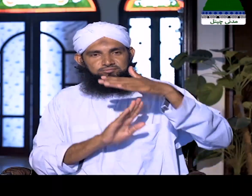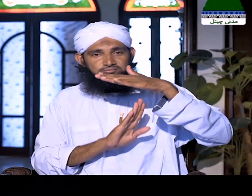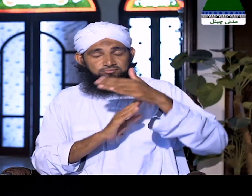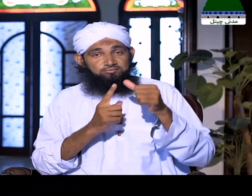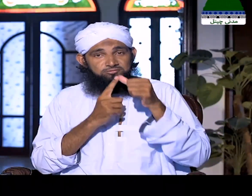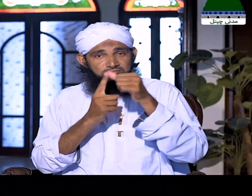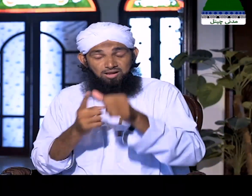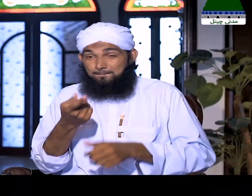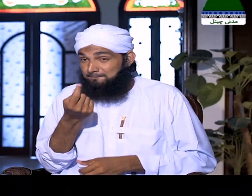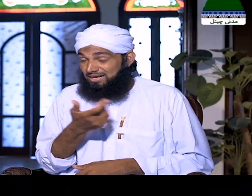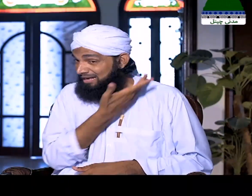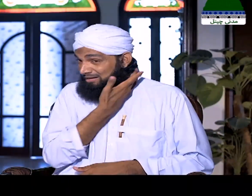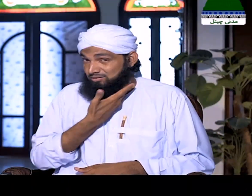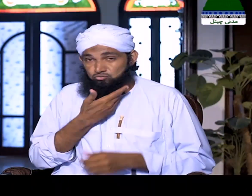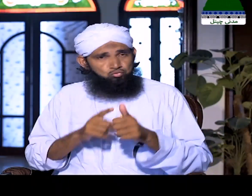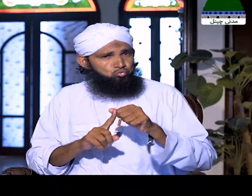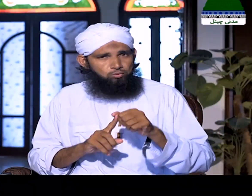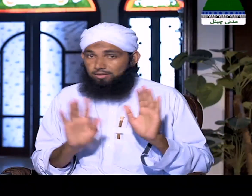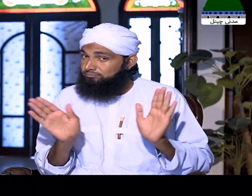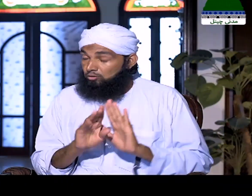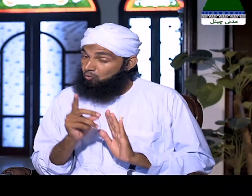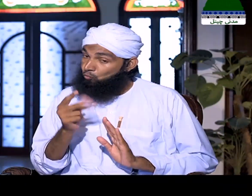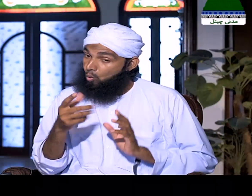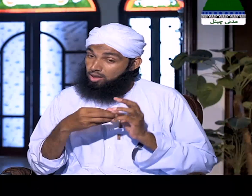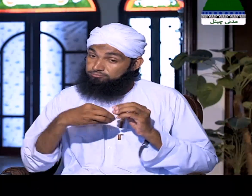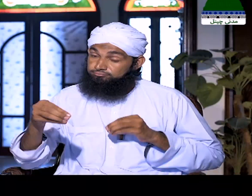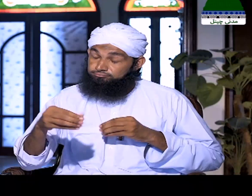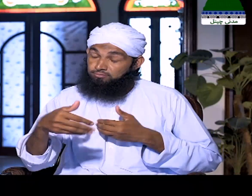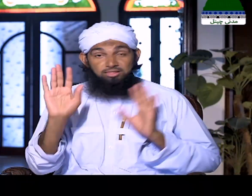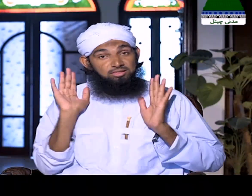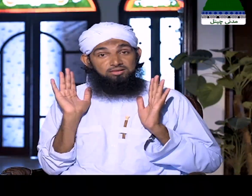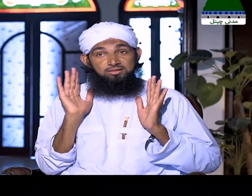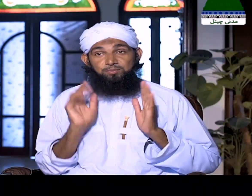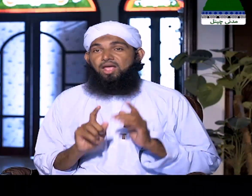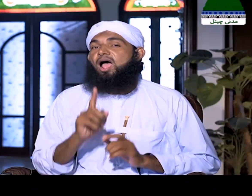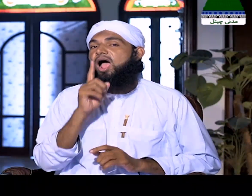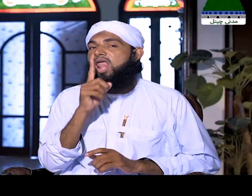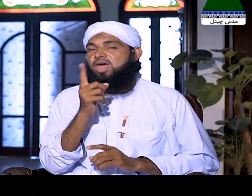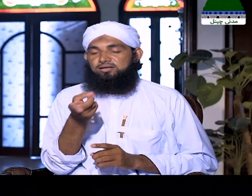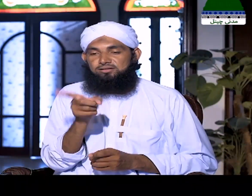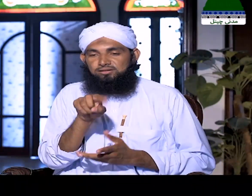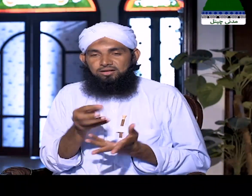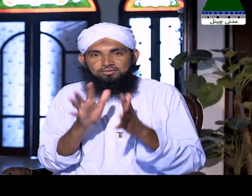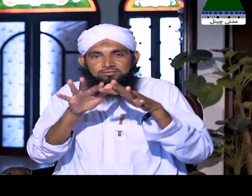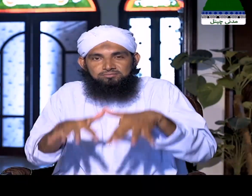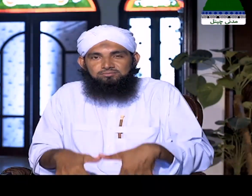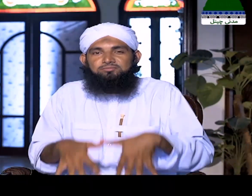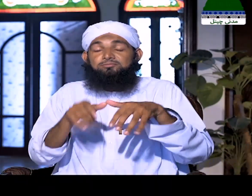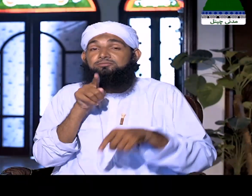آپ رحمت اللہ علیہ نے فرمایا مجھے اس دولت کی کوئی حاجت نہیں، اسے فوراً مجھ سے دور کر لے، اللہ